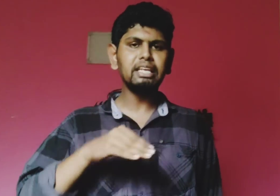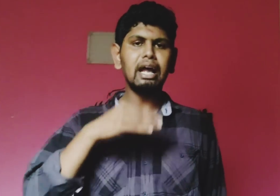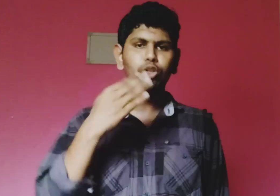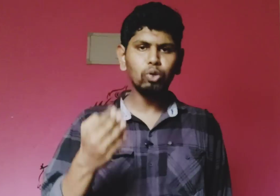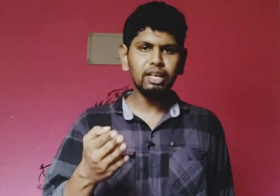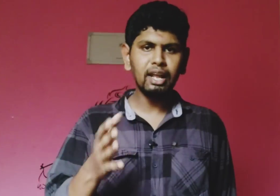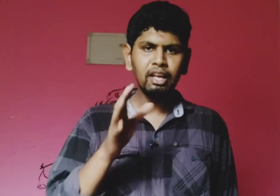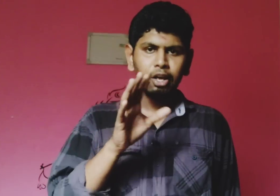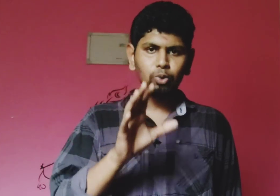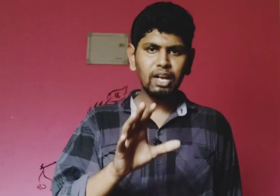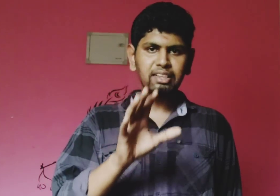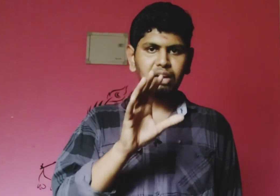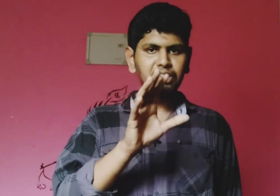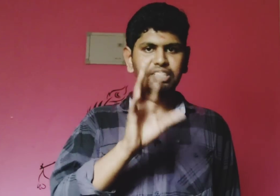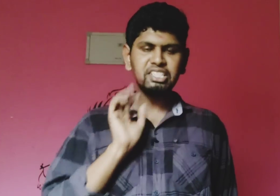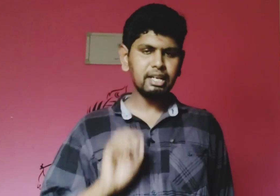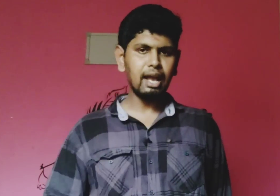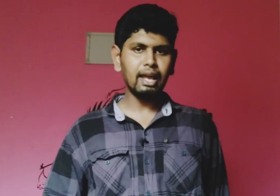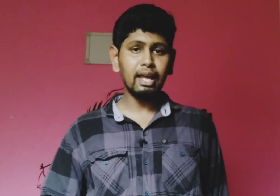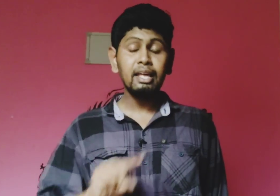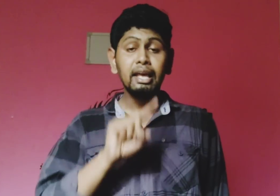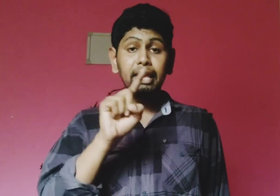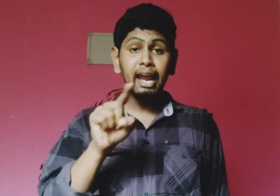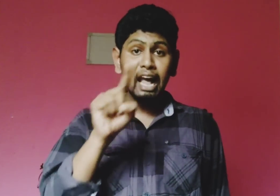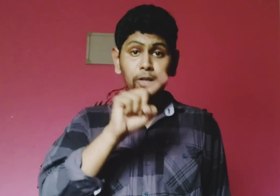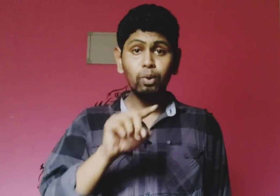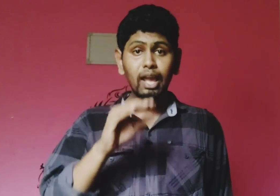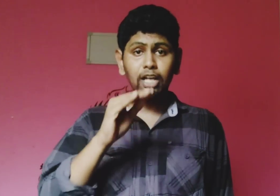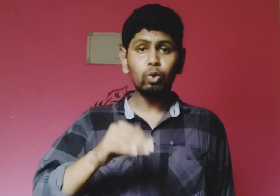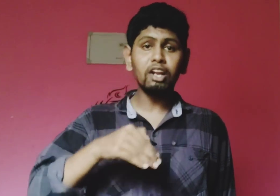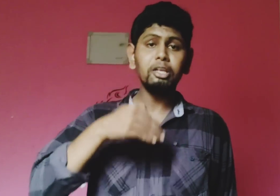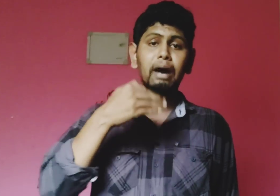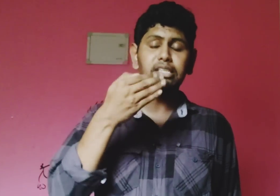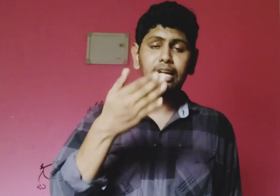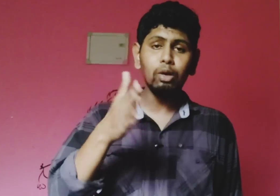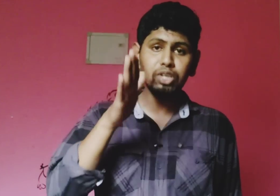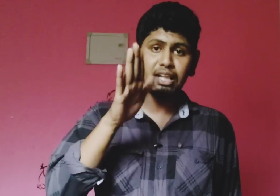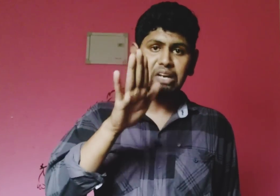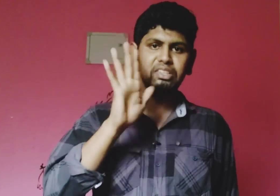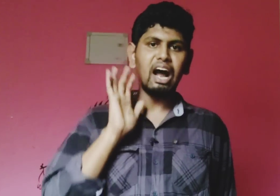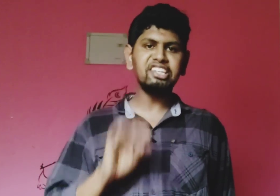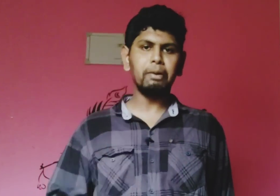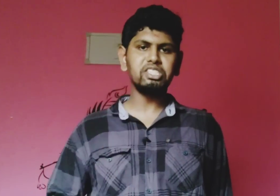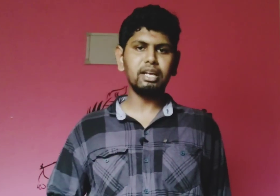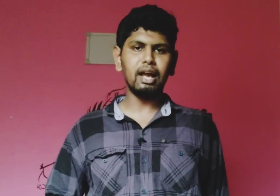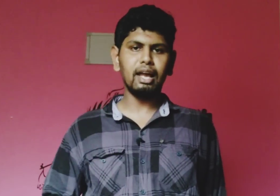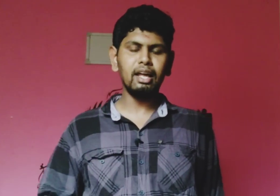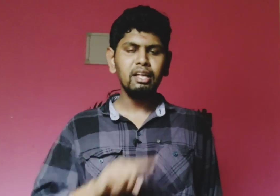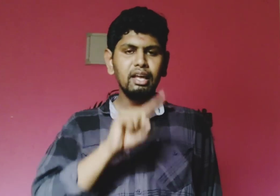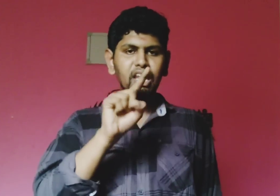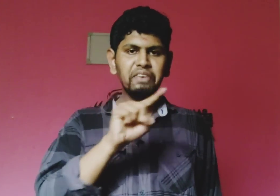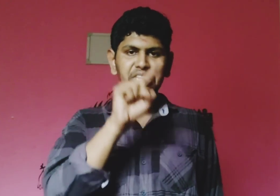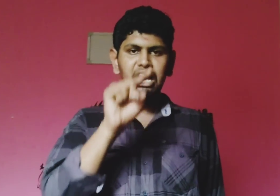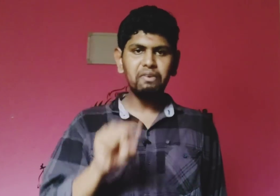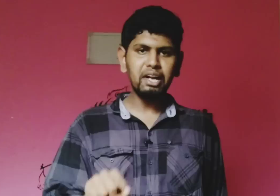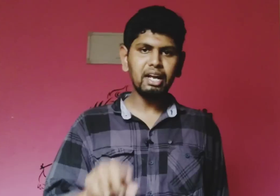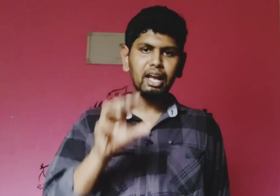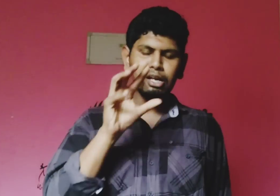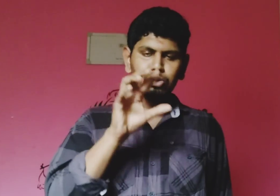156 தொகுதிகளை குஜராத்ல வந்து ஜெயிச்சிருக்காங்க. 7வது முறையாக தொடர்ந்து பாஜக குஜராத்ல வந்து ஆட்சி அமைச்சிருக்காங்க. 27 வருடங்களாக